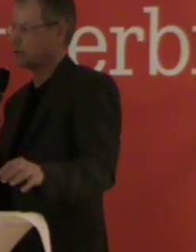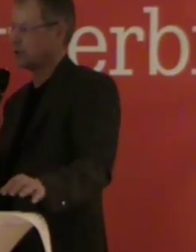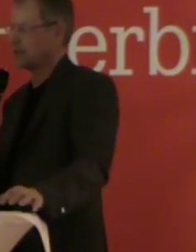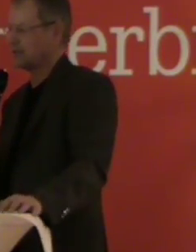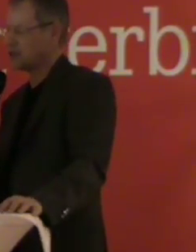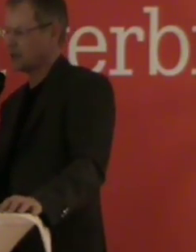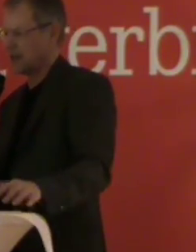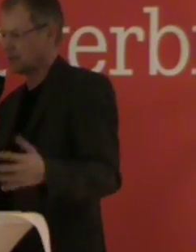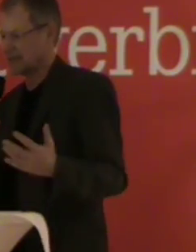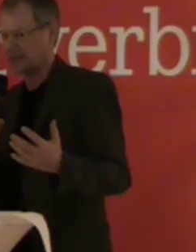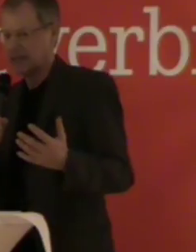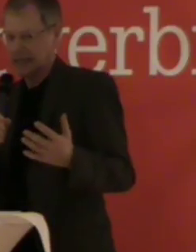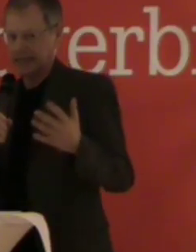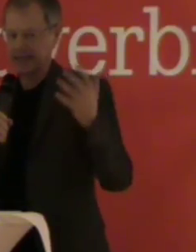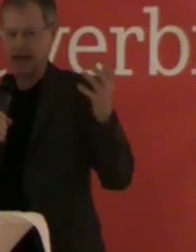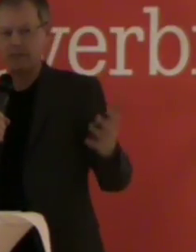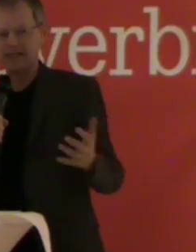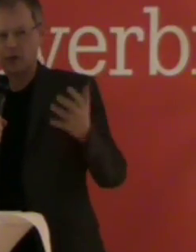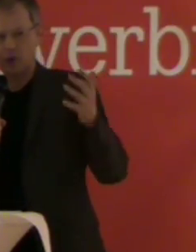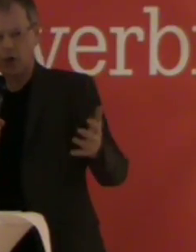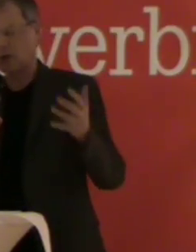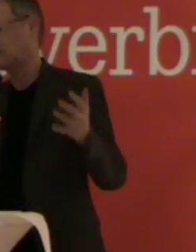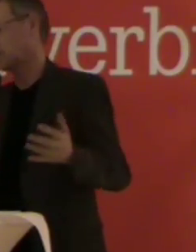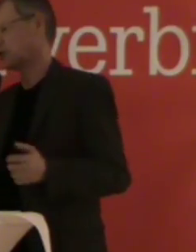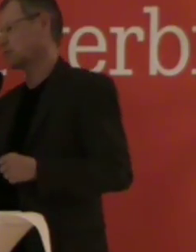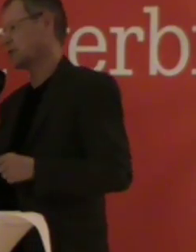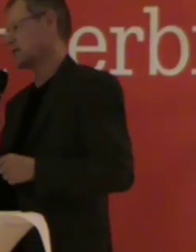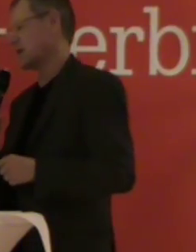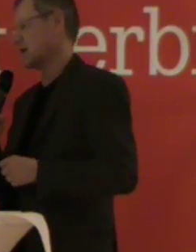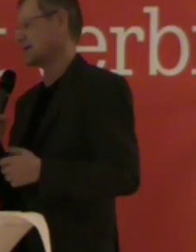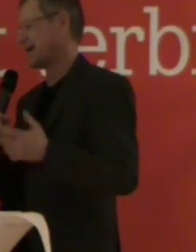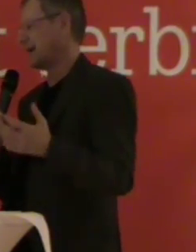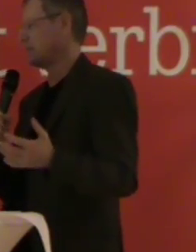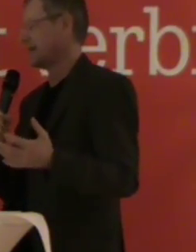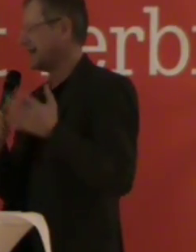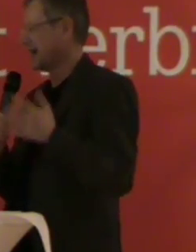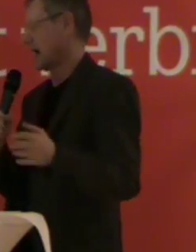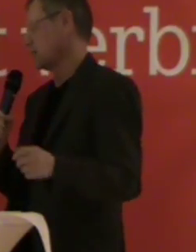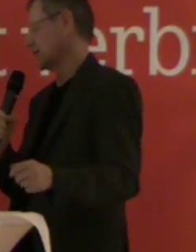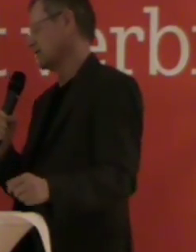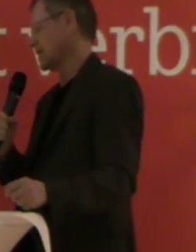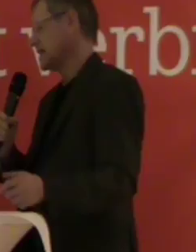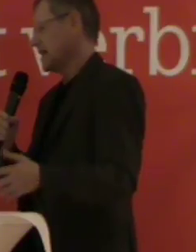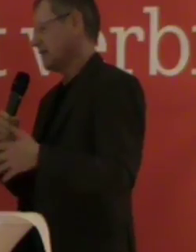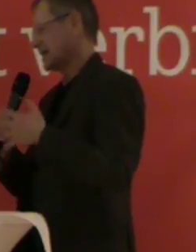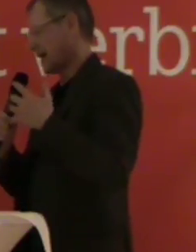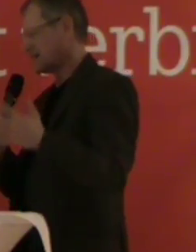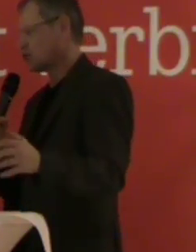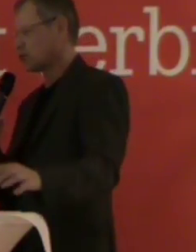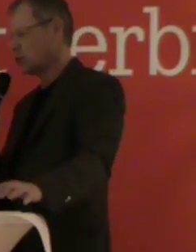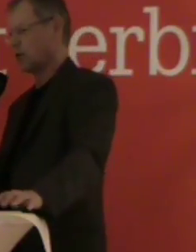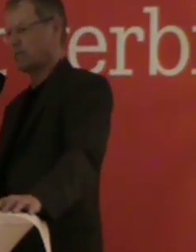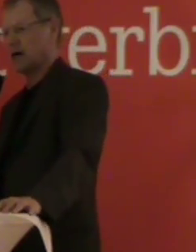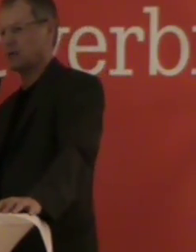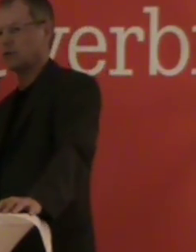Sozialpolitik und Politikwissenschaft. Die haben gesagt, in den damals noch 9 ostdeutschen Bundesländern sei eben die Kinderarmut etwas, was